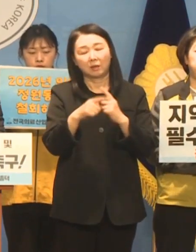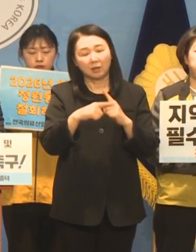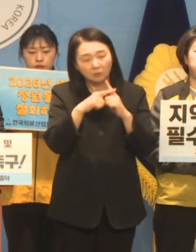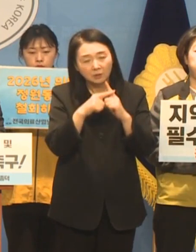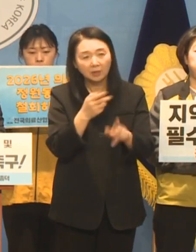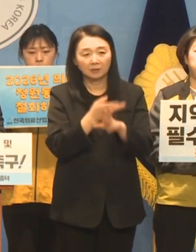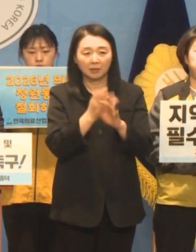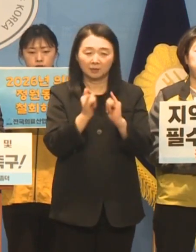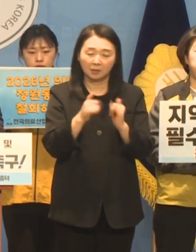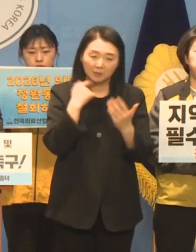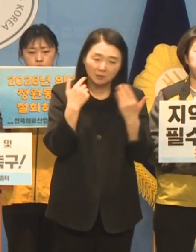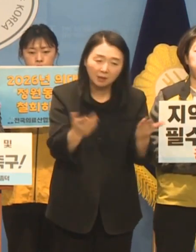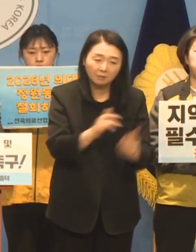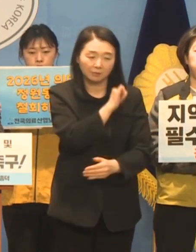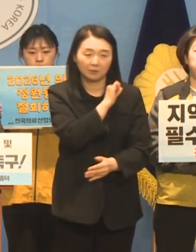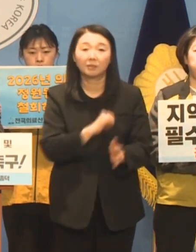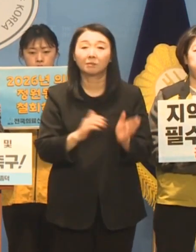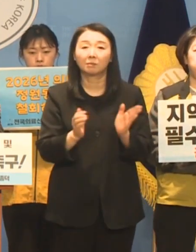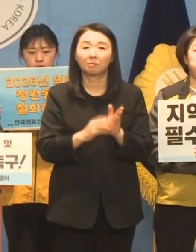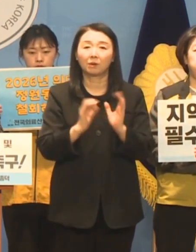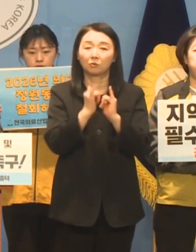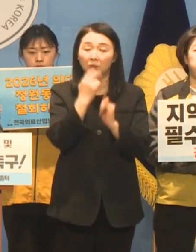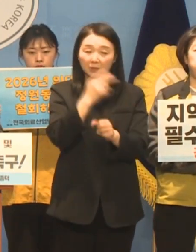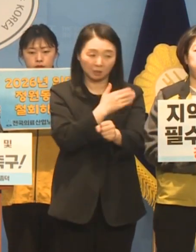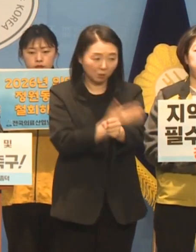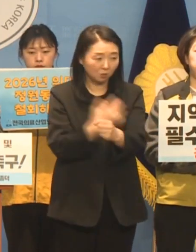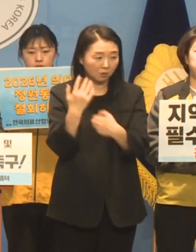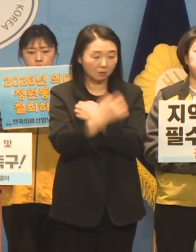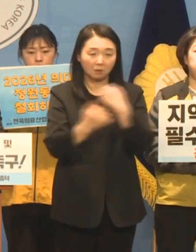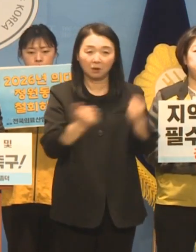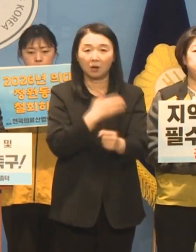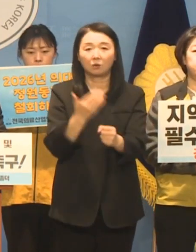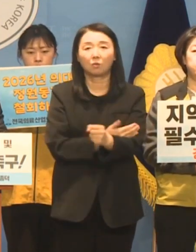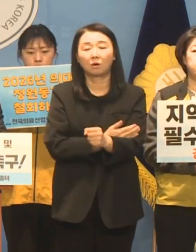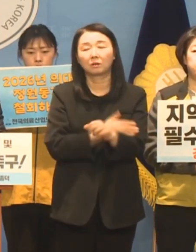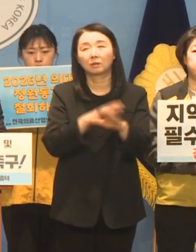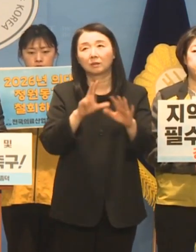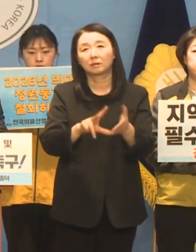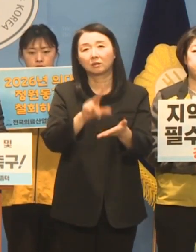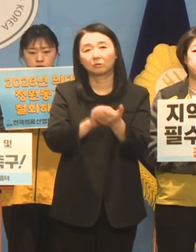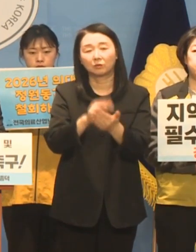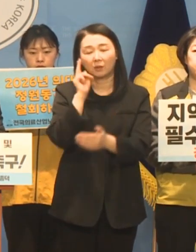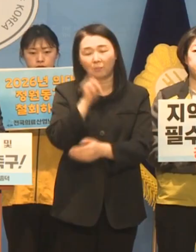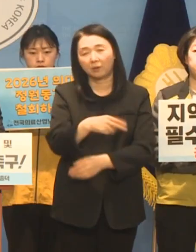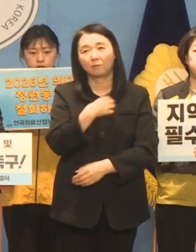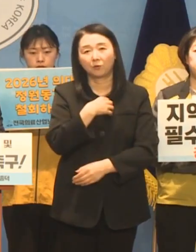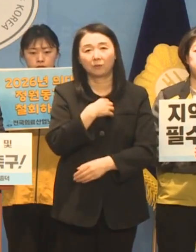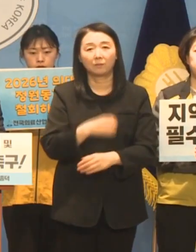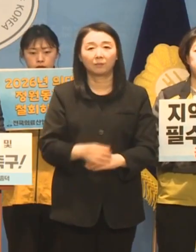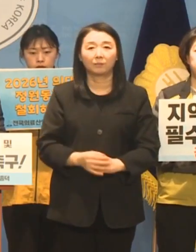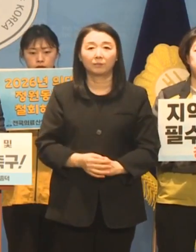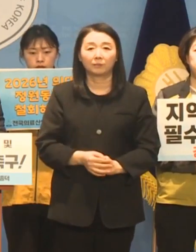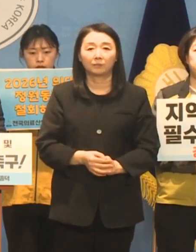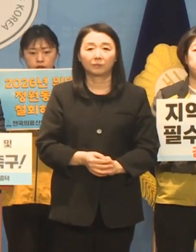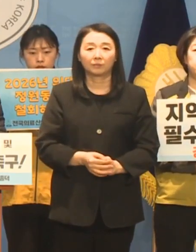버텼으며 국민의 생명권과 건강권은 심각한 위협을 받아왔습니다.